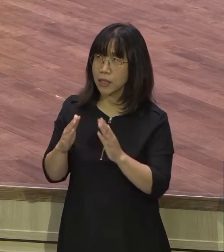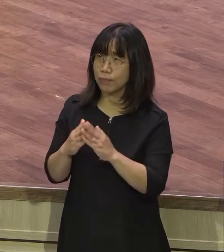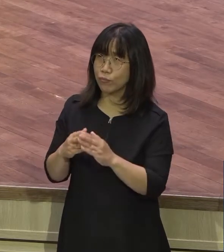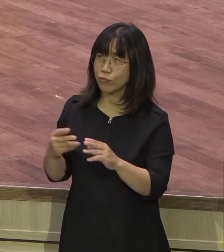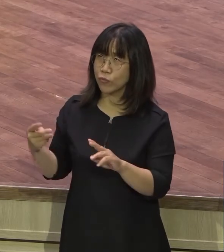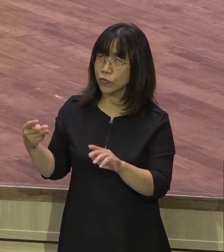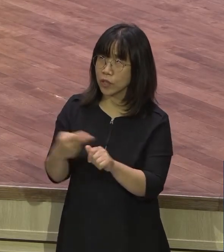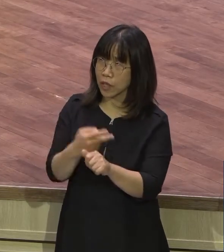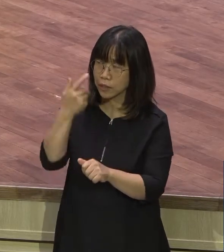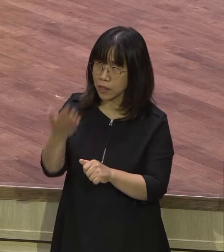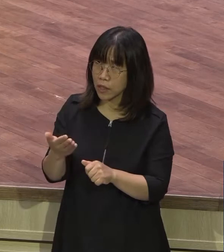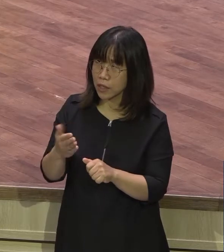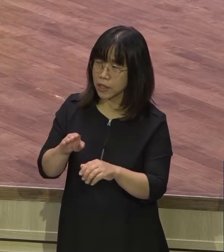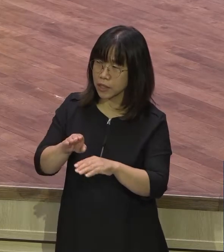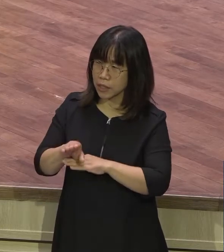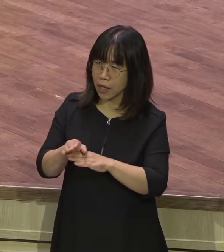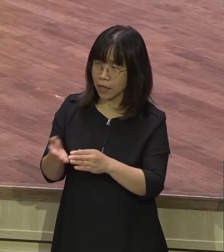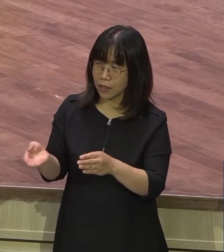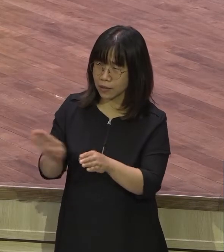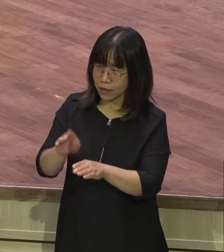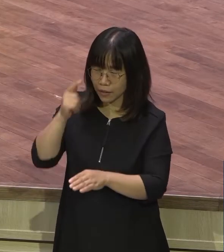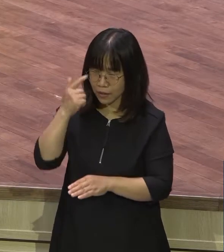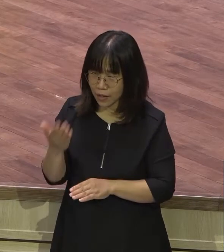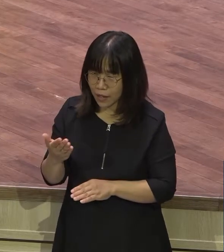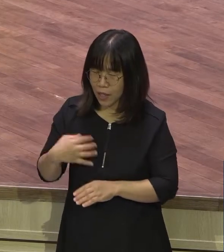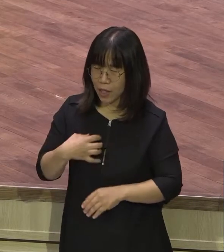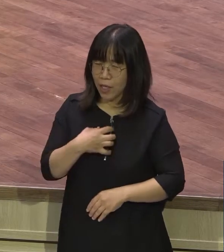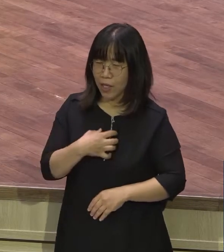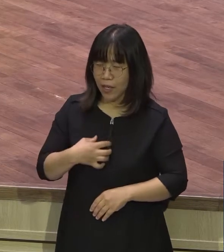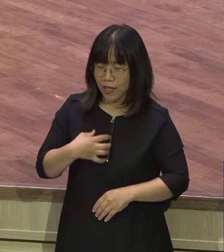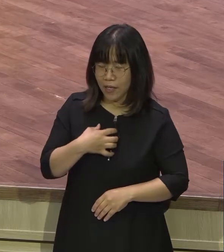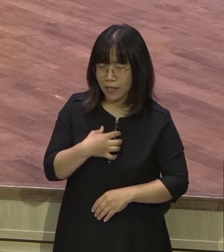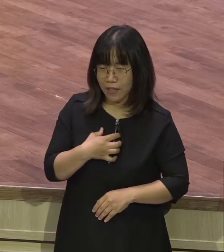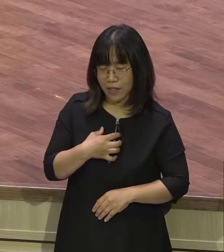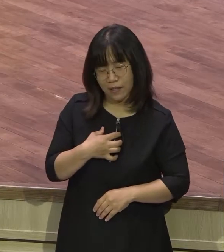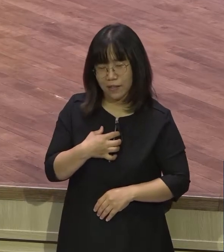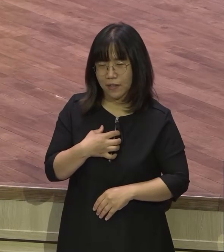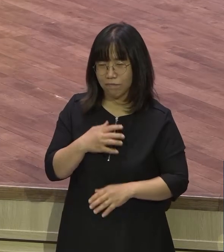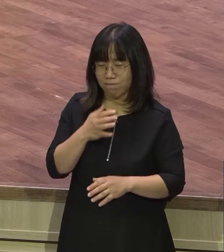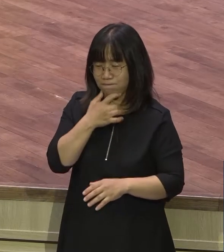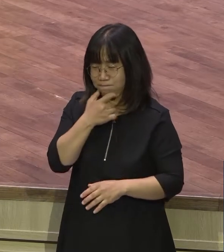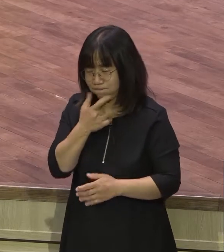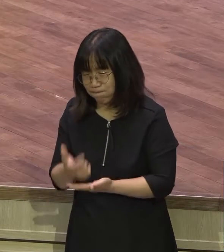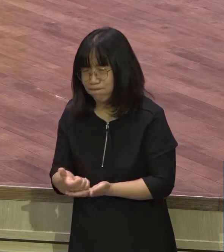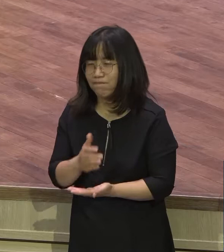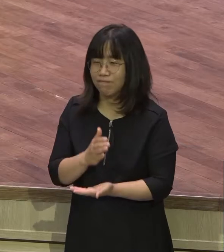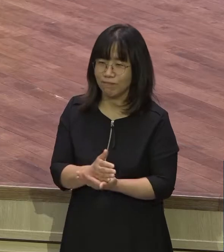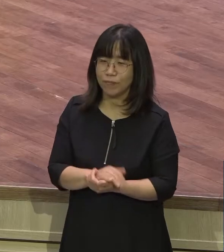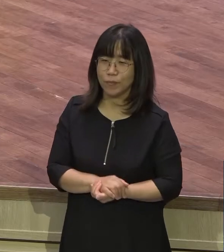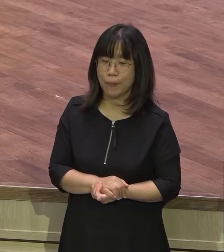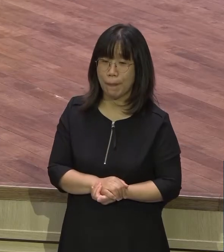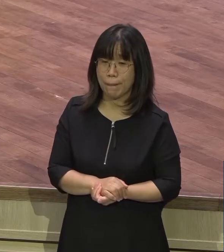내가 차를 문을 잠갔냐 안 잠그고. 내 불신이 사단이 불어놓은 가라지에 속아버려. 그래서